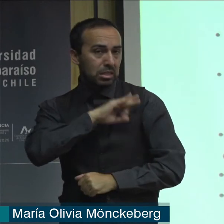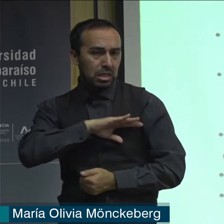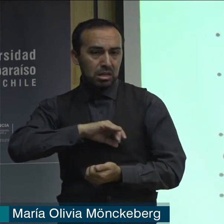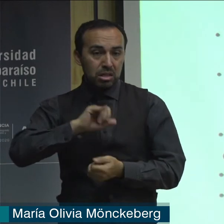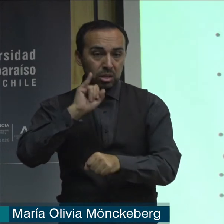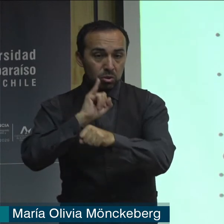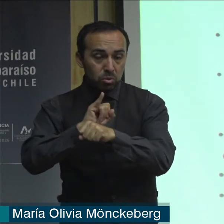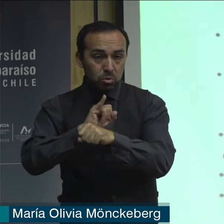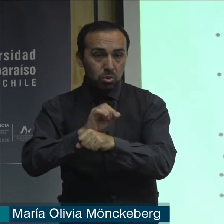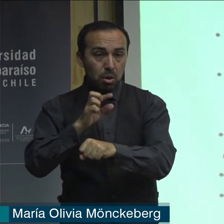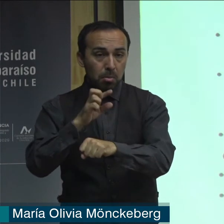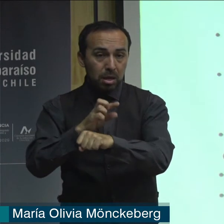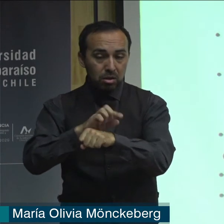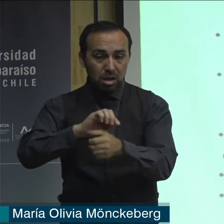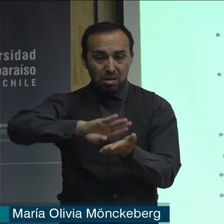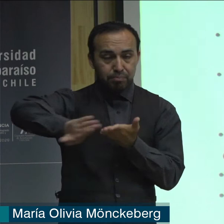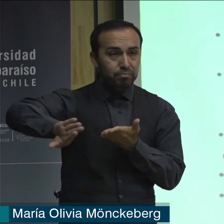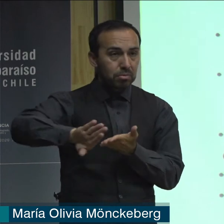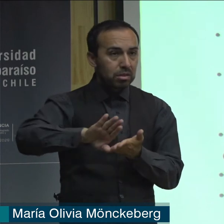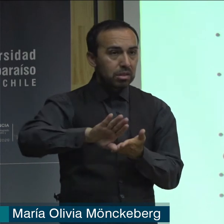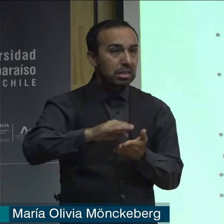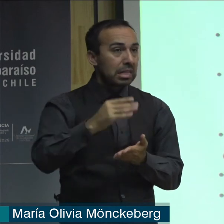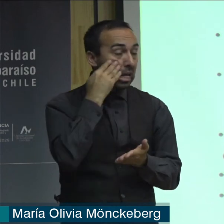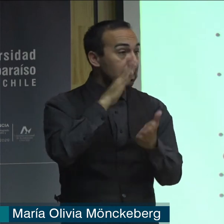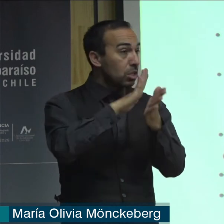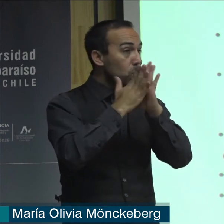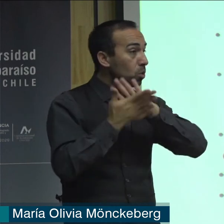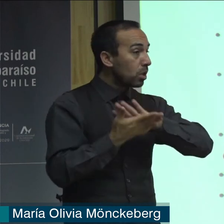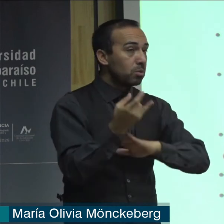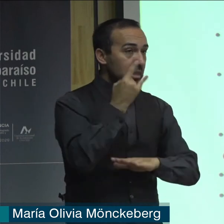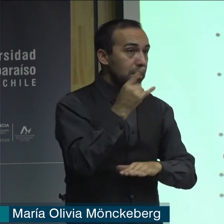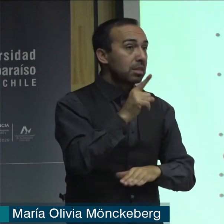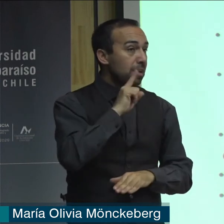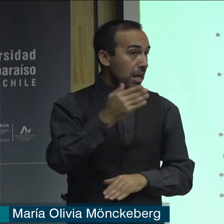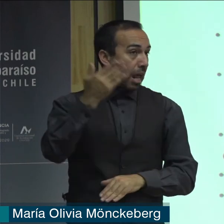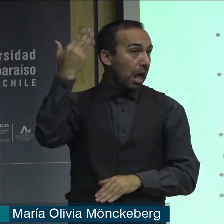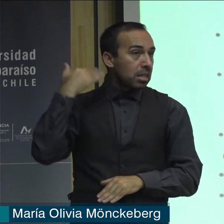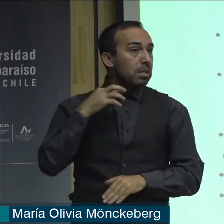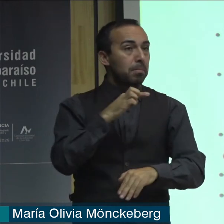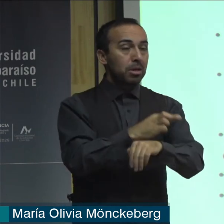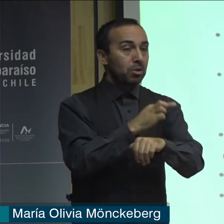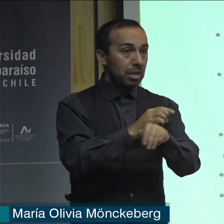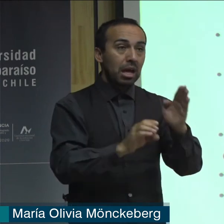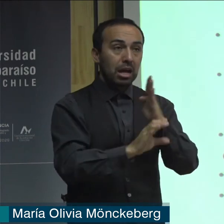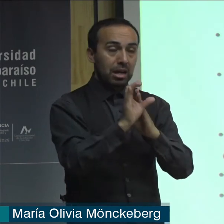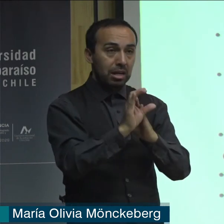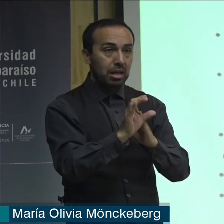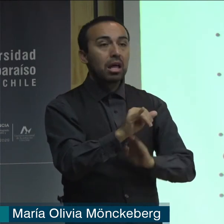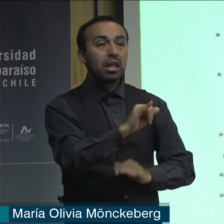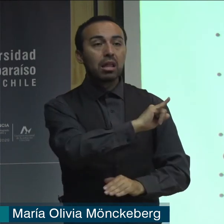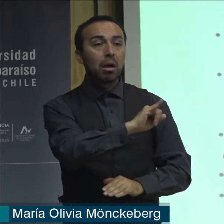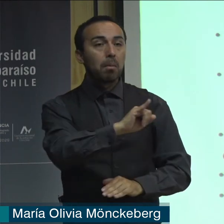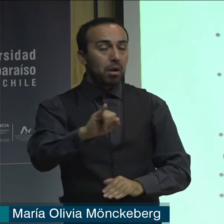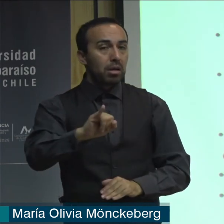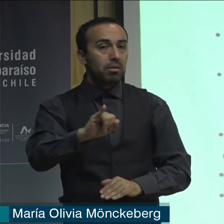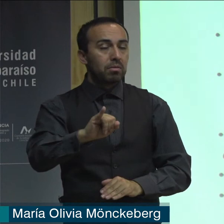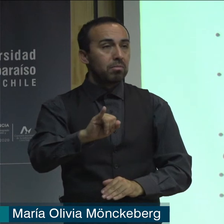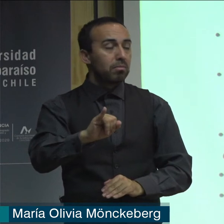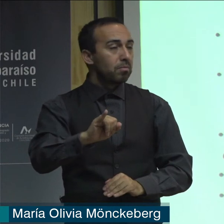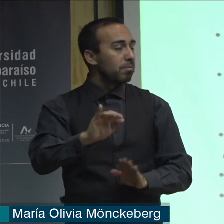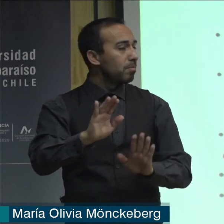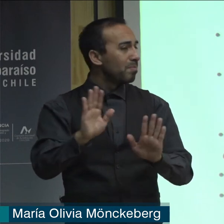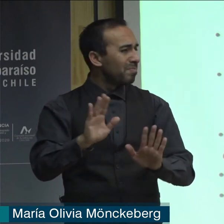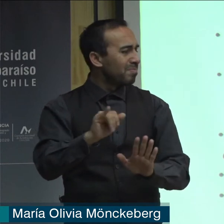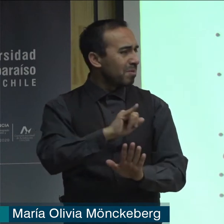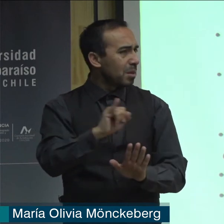que todas tenían casi pedagogía a la vez porque esto después se dividió